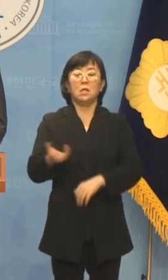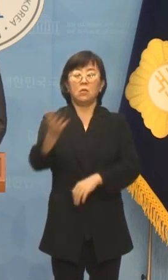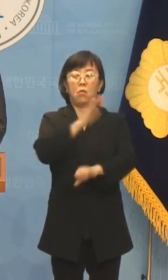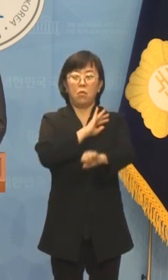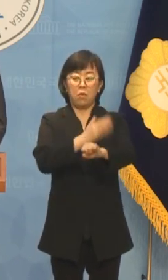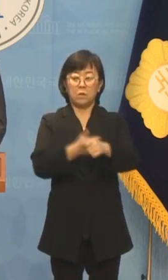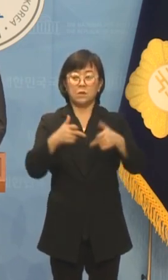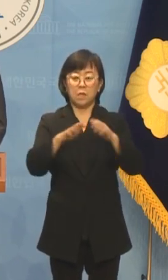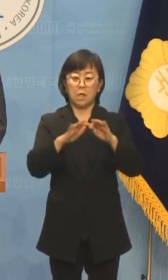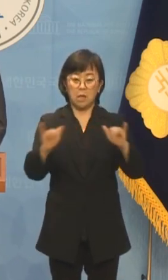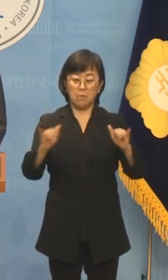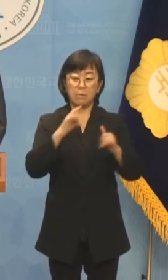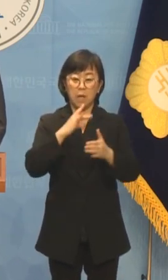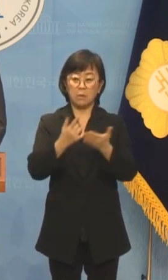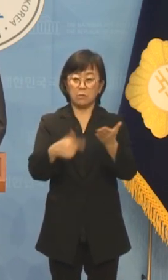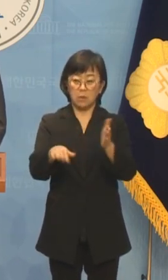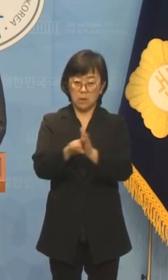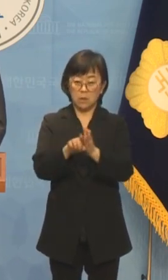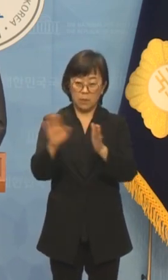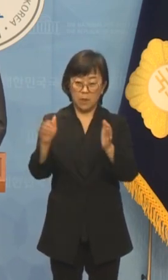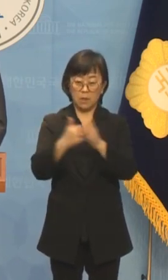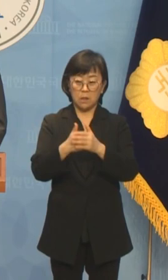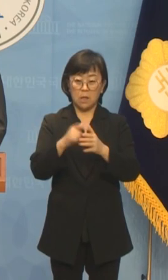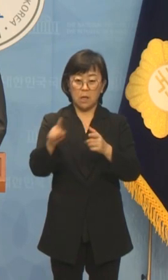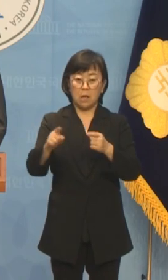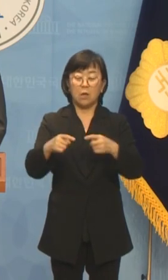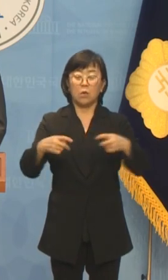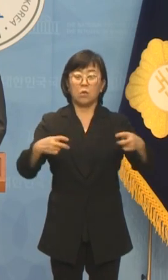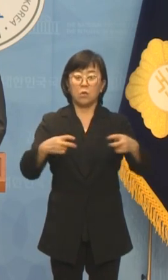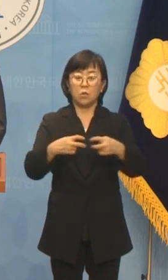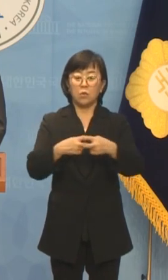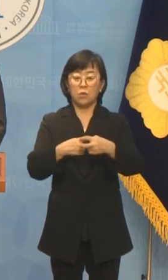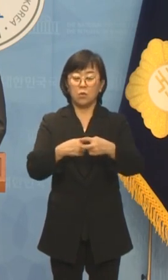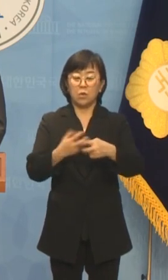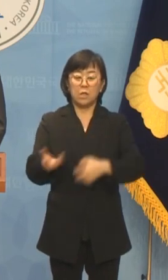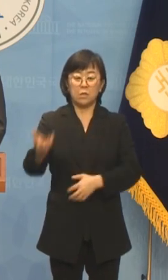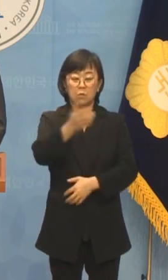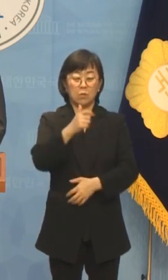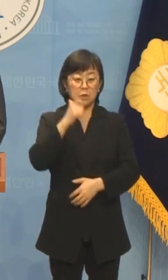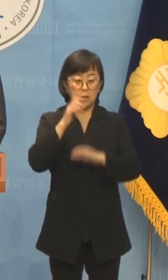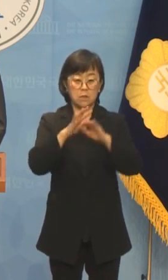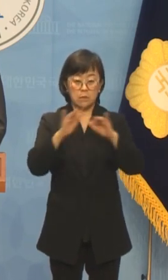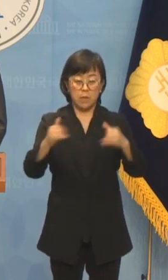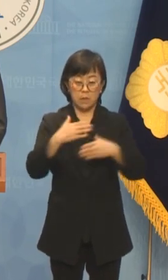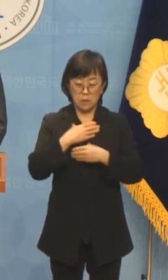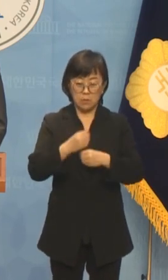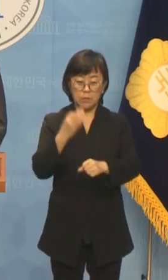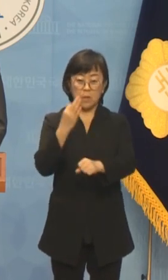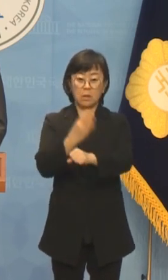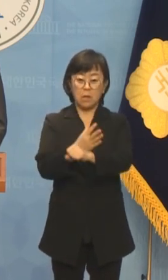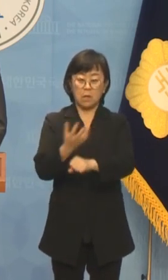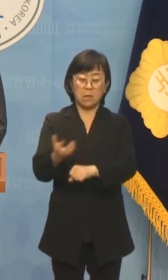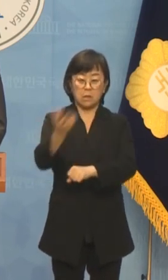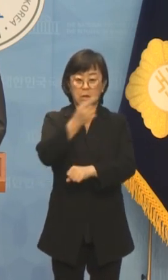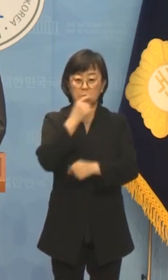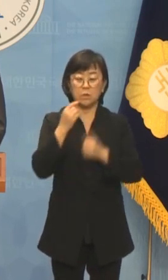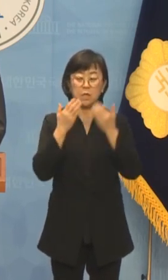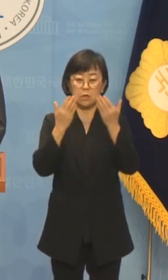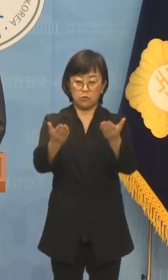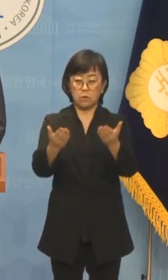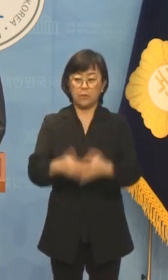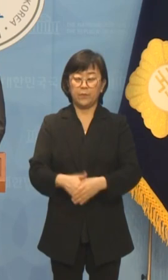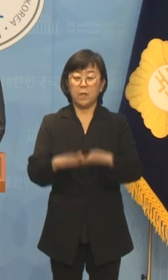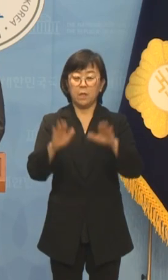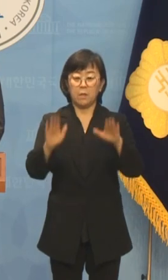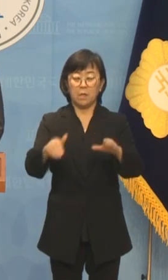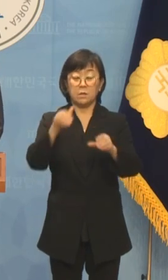보장은 장애인만을 위한 것이 아니라 교통약자의 이동을 안전하고 편리하게 이동을 보장하는 것입니다.